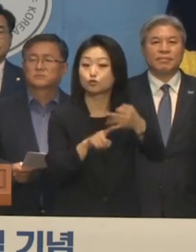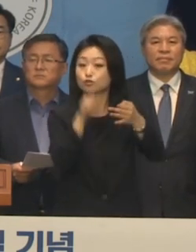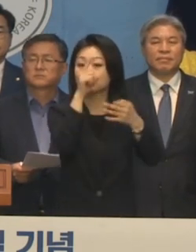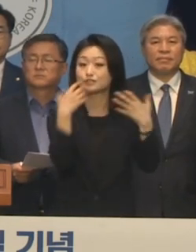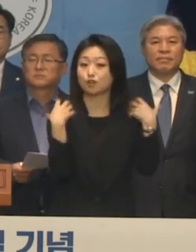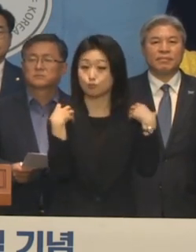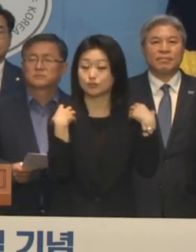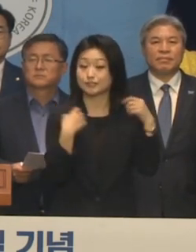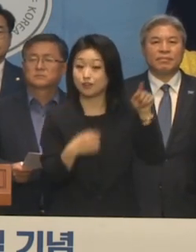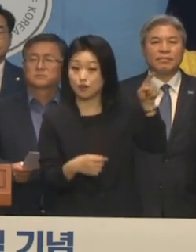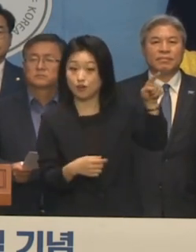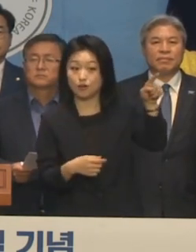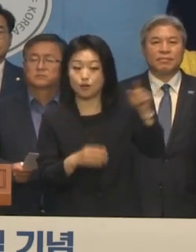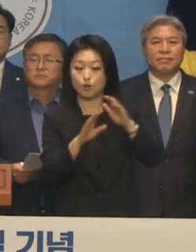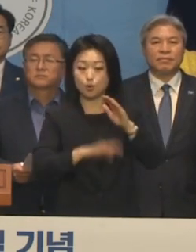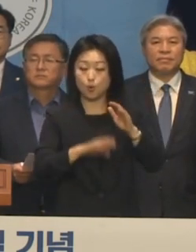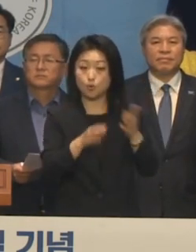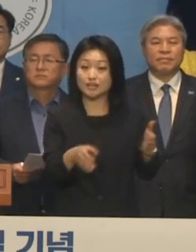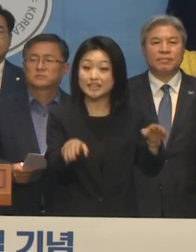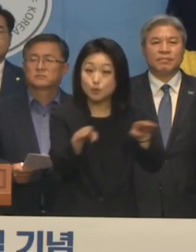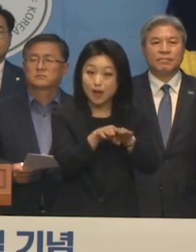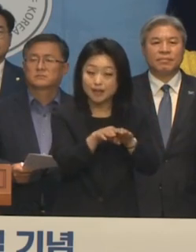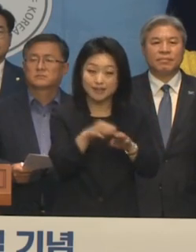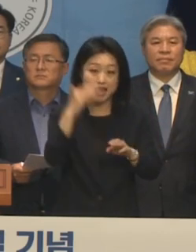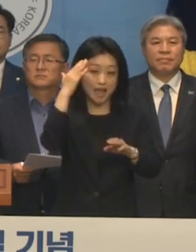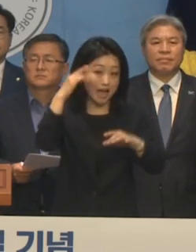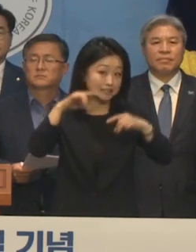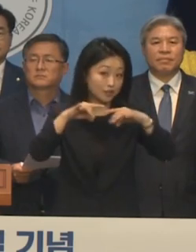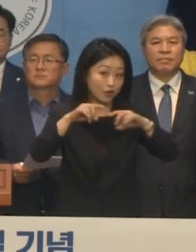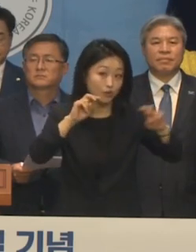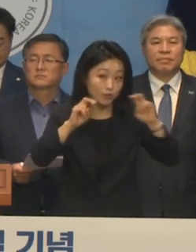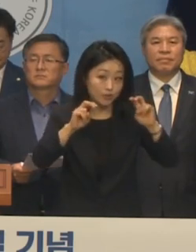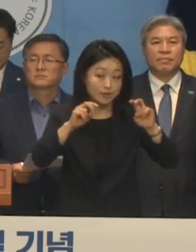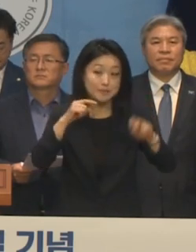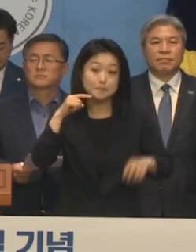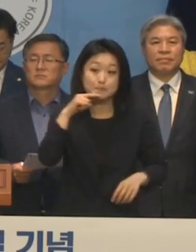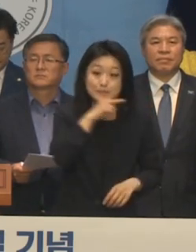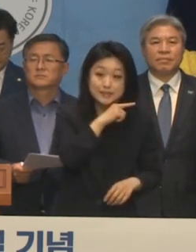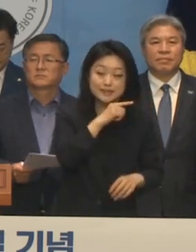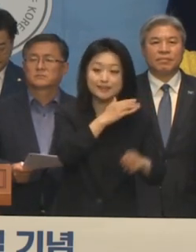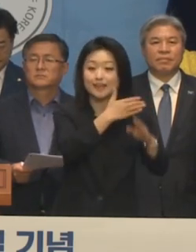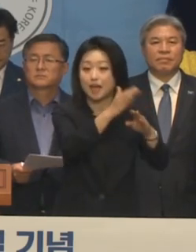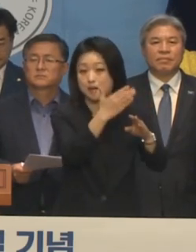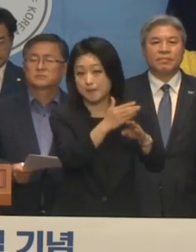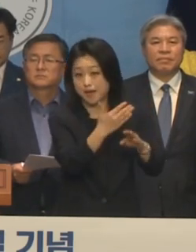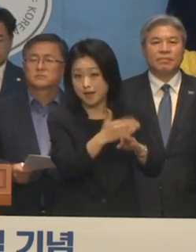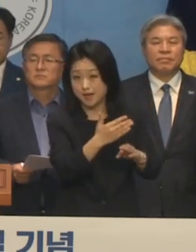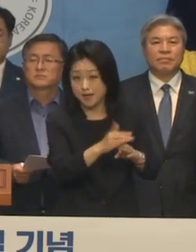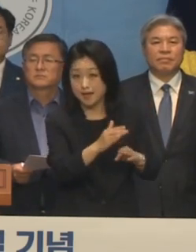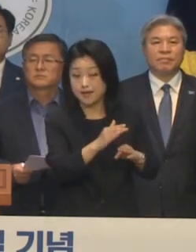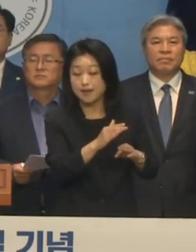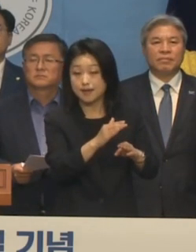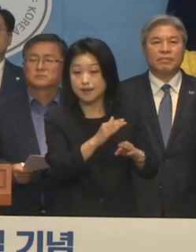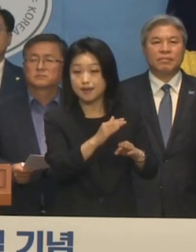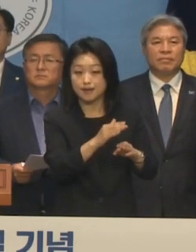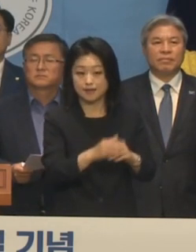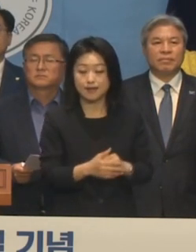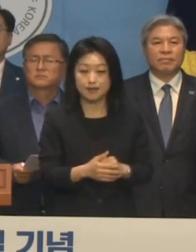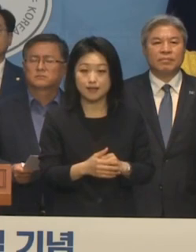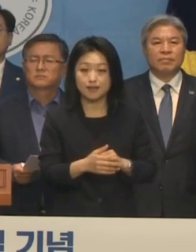정권에서 공공기관 한전 부채를 갚는다며 공공기관